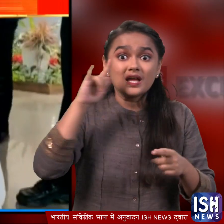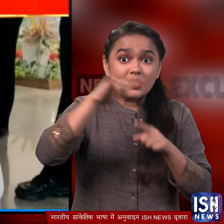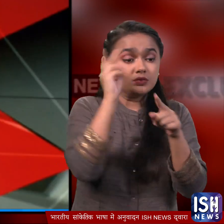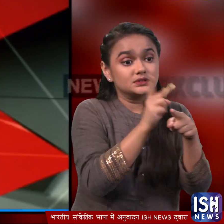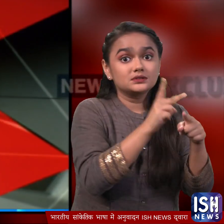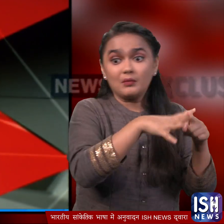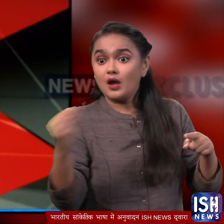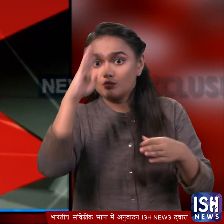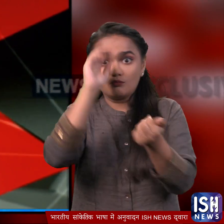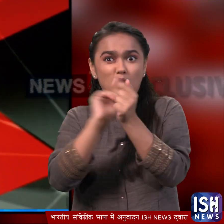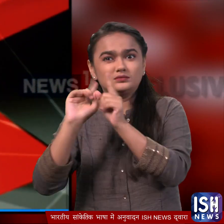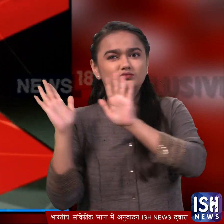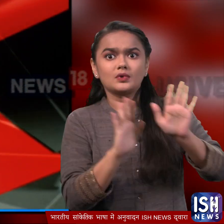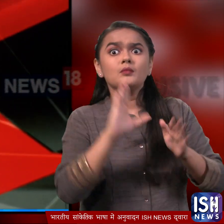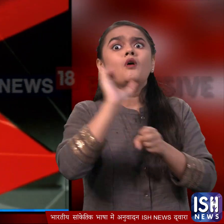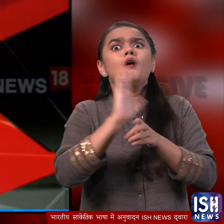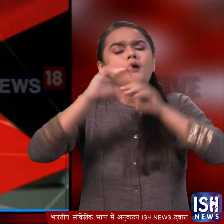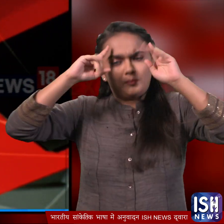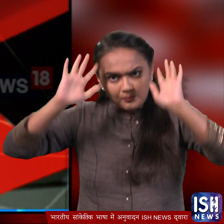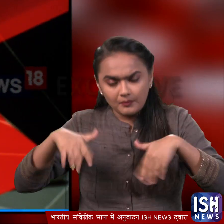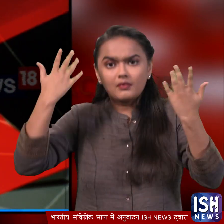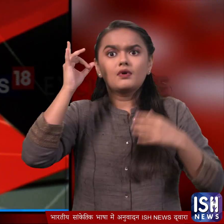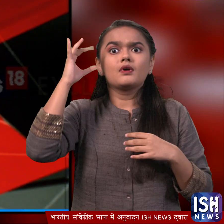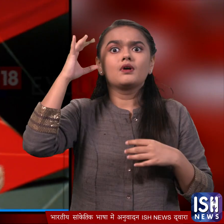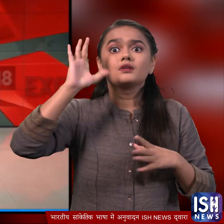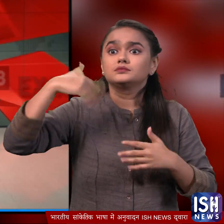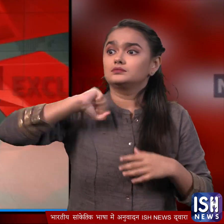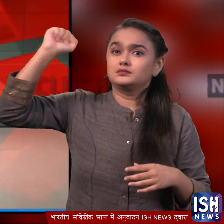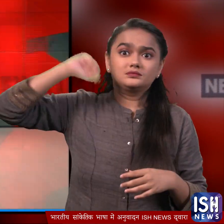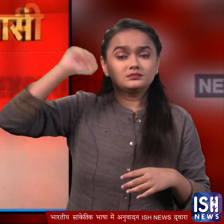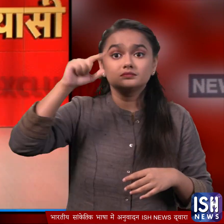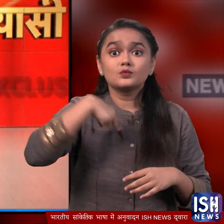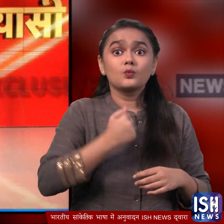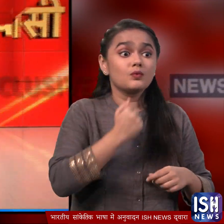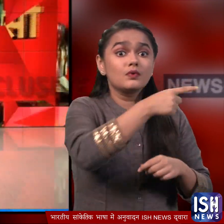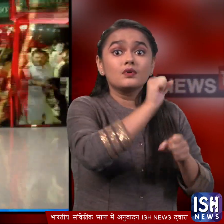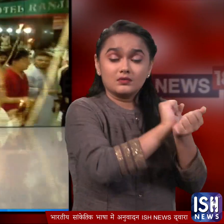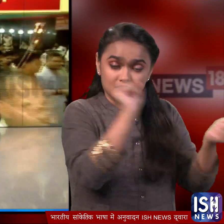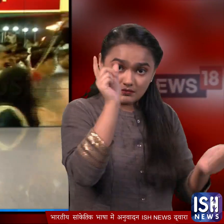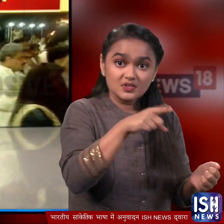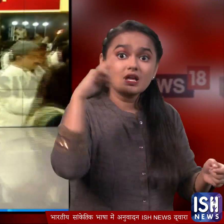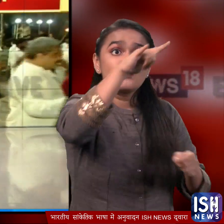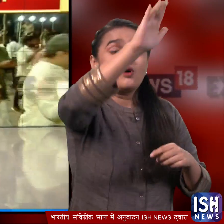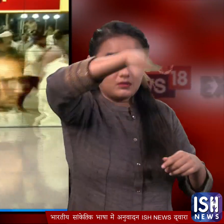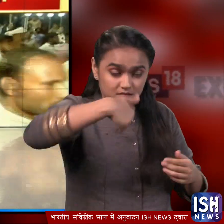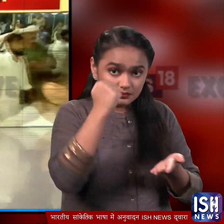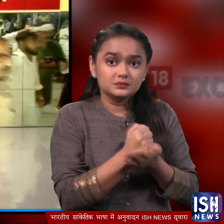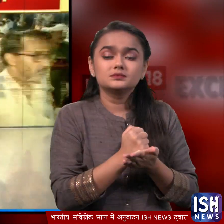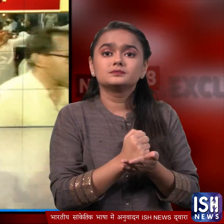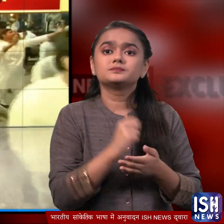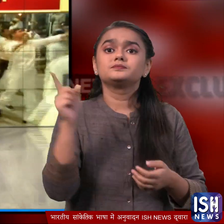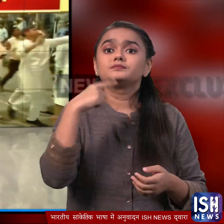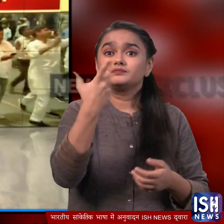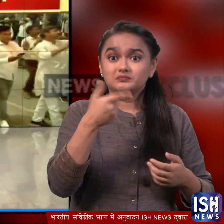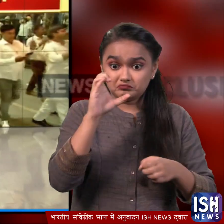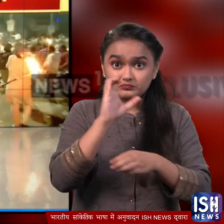दिया, जिससे भड़के कांग्रेस कार्यकर्ताओं ने मशाल जुलूस भी निकाला और अपने नेता की रिहाई की मांग की। इस मशाल जुलूस में बड़ी